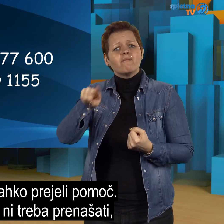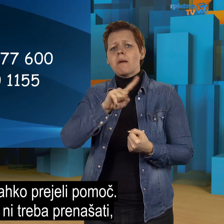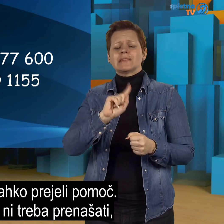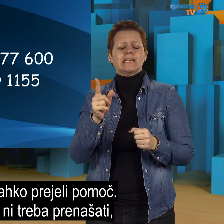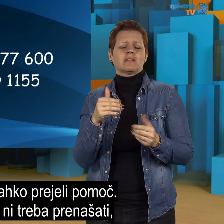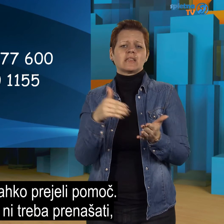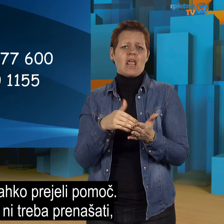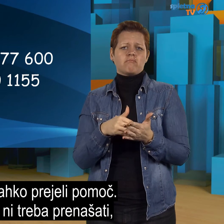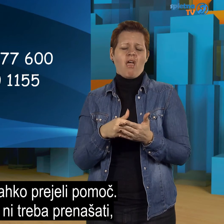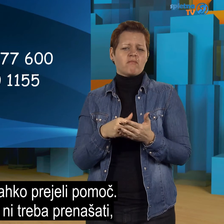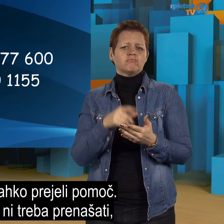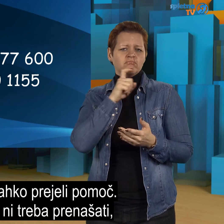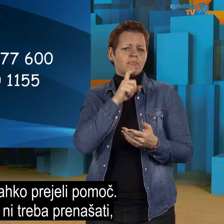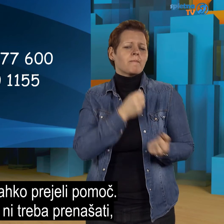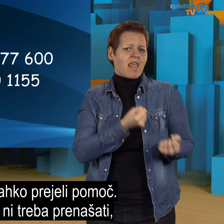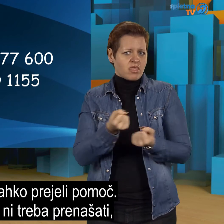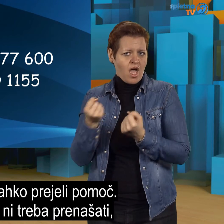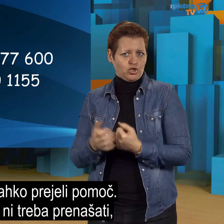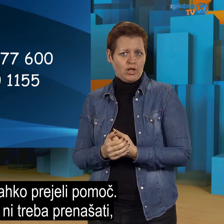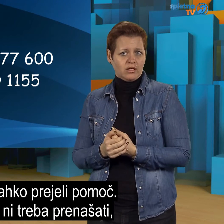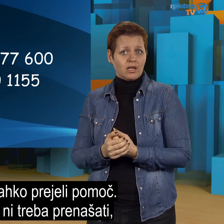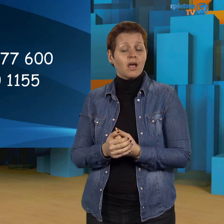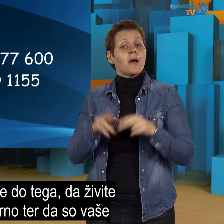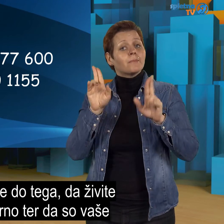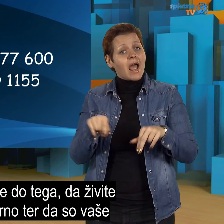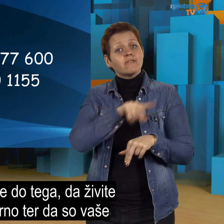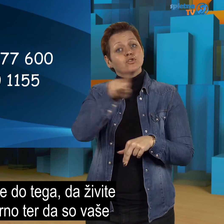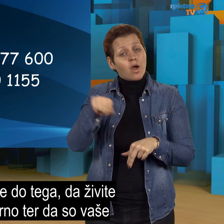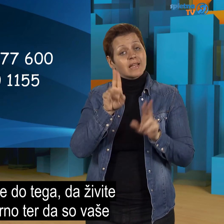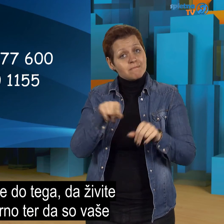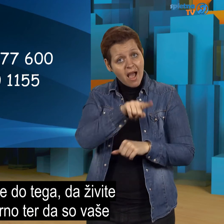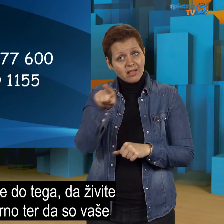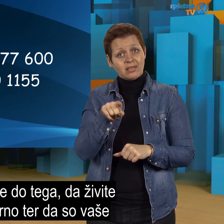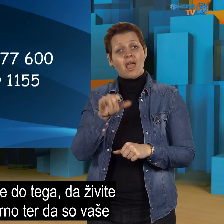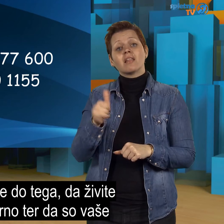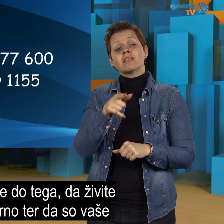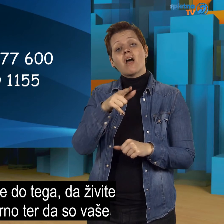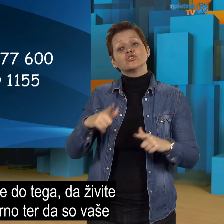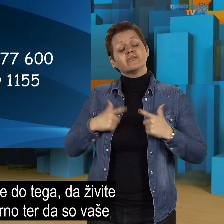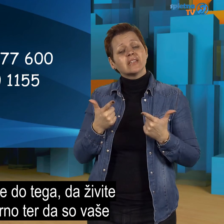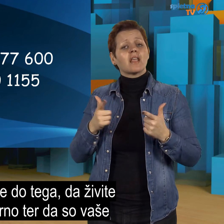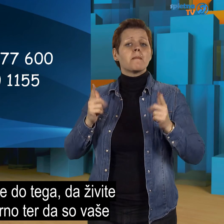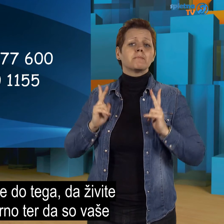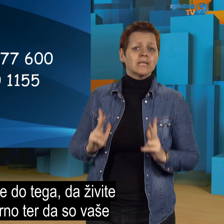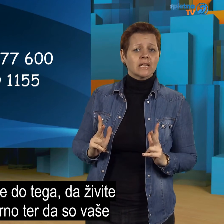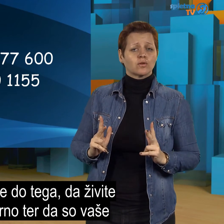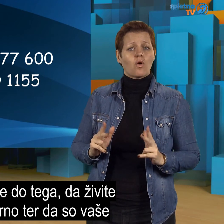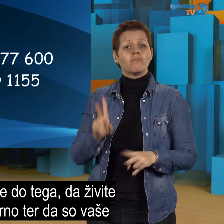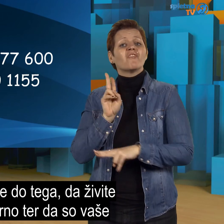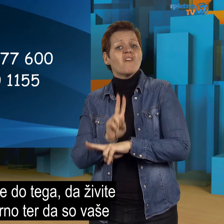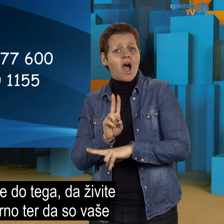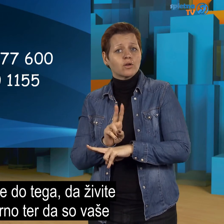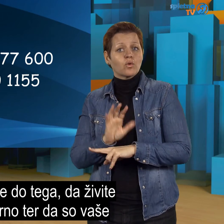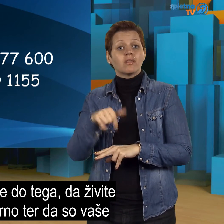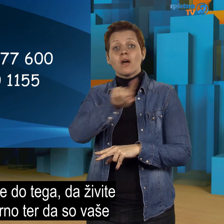Nasilja vam ni treba prenašati, pravico imate do tega, da živite mirno in varno, ter da so vaše človekove pravice